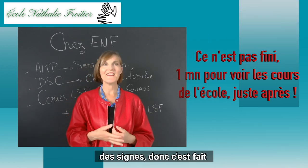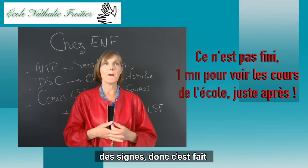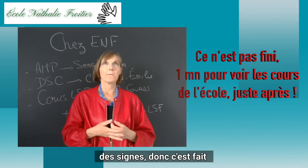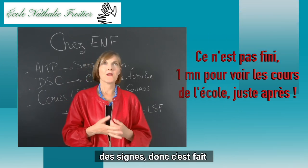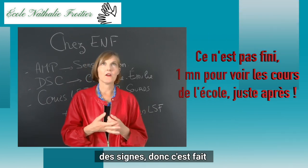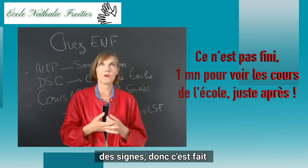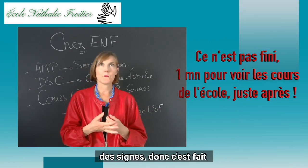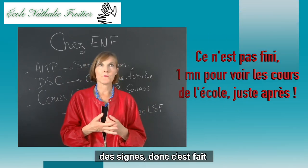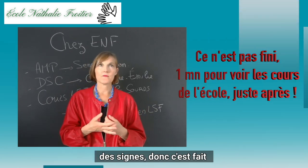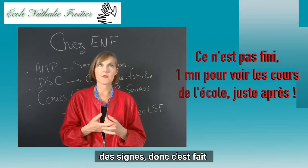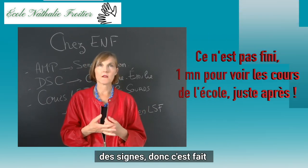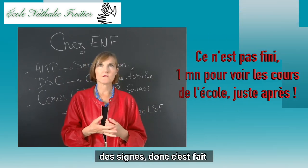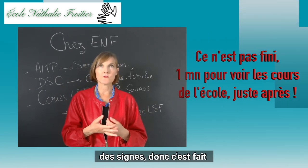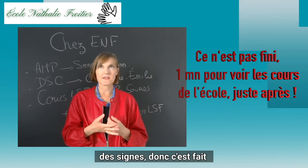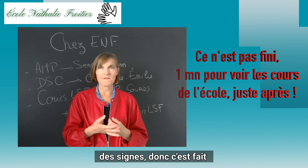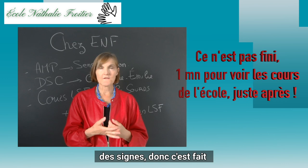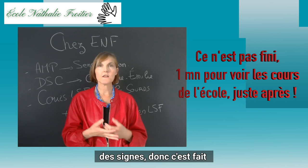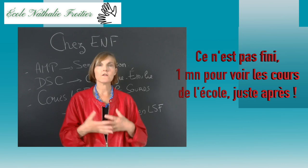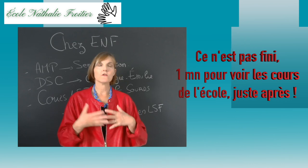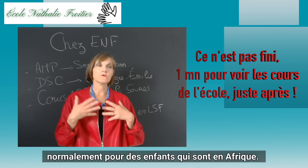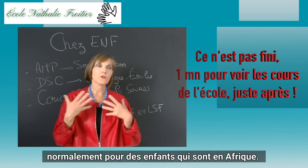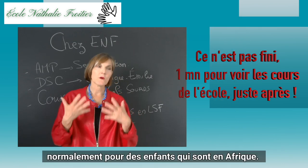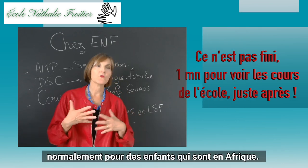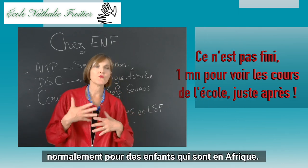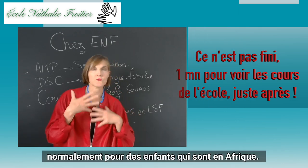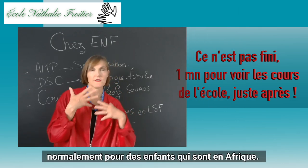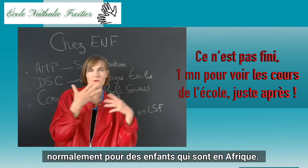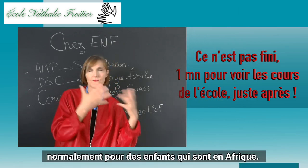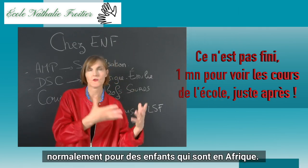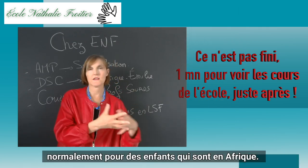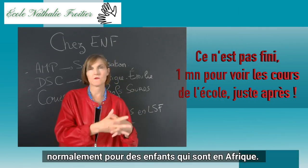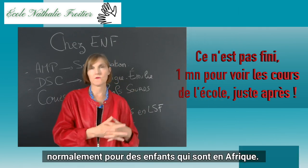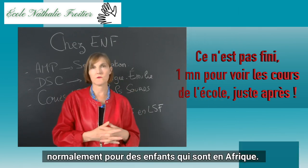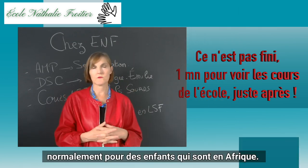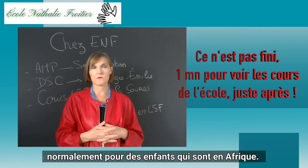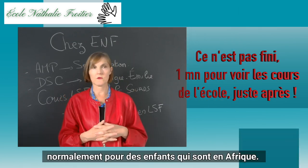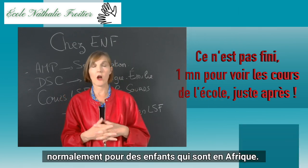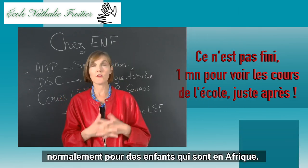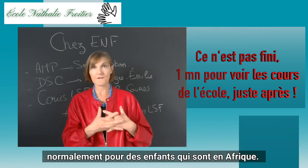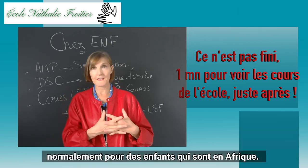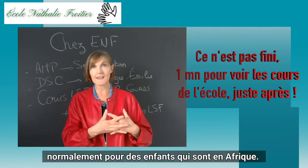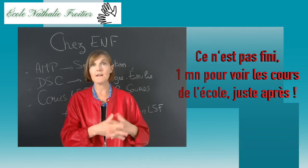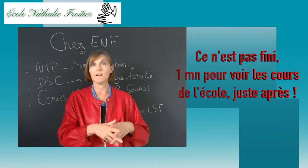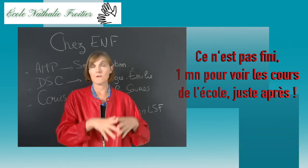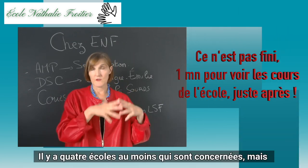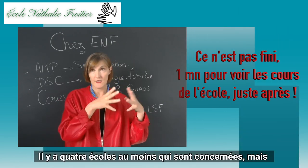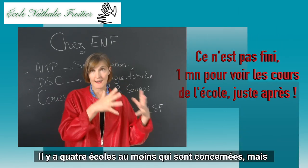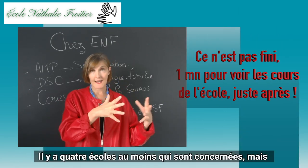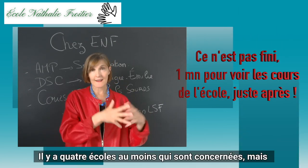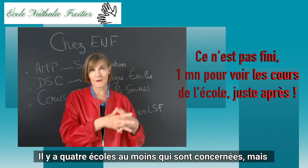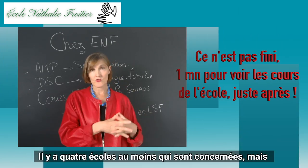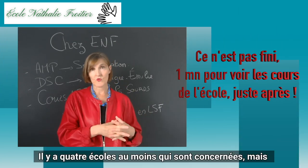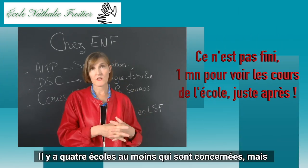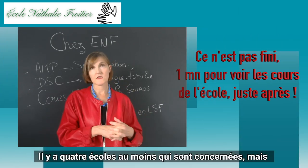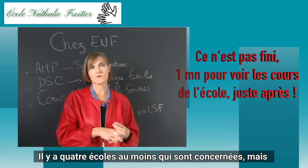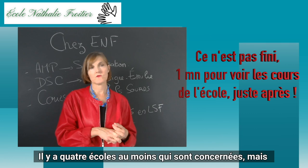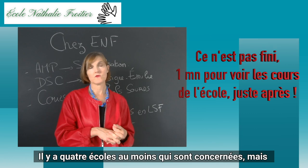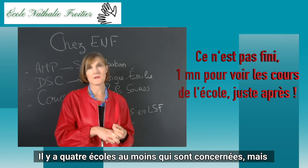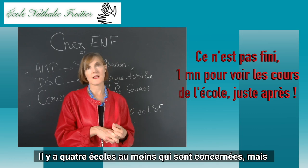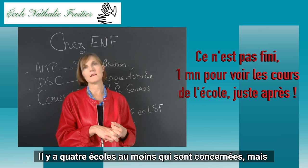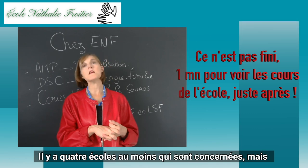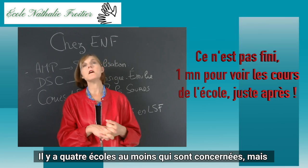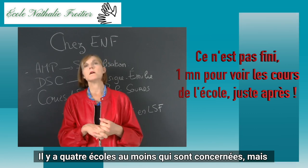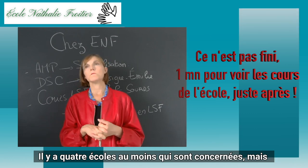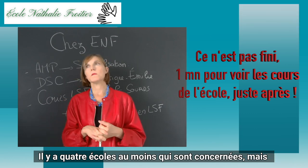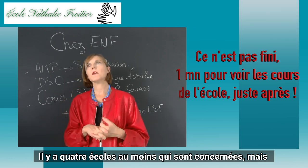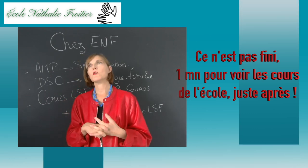des signes donc c'est fait normalement pour des enfants qui sont en Afrique il y a 4 écoles au moins qui sont